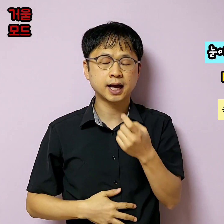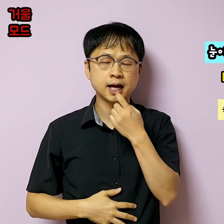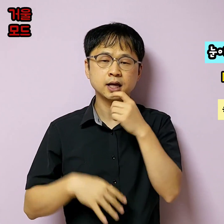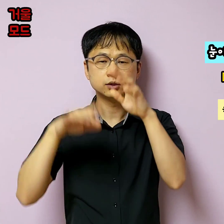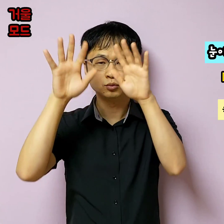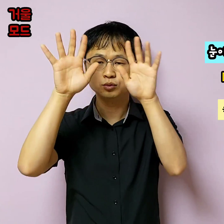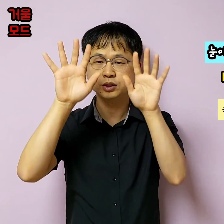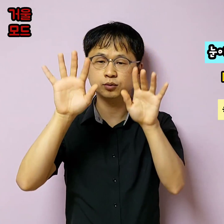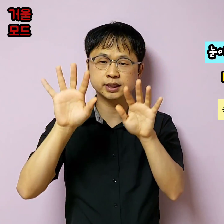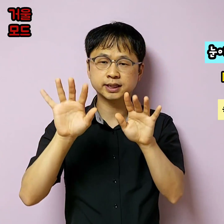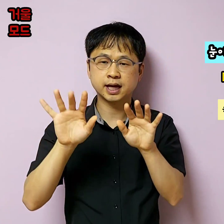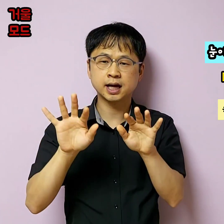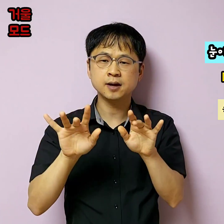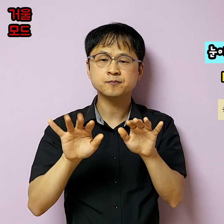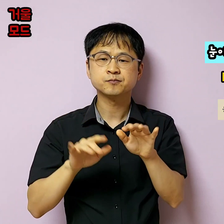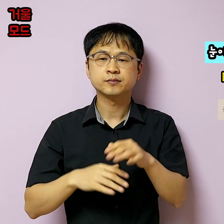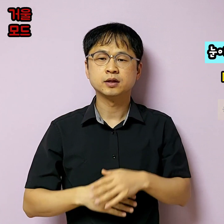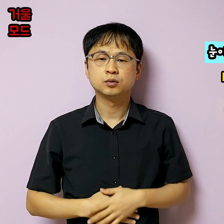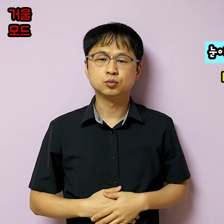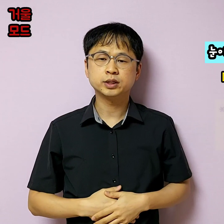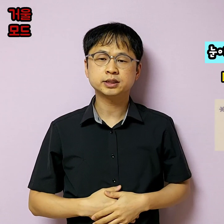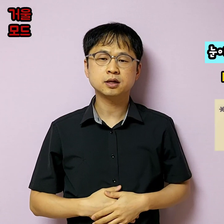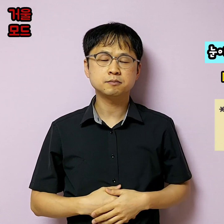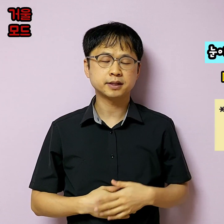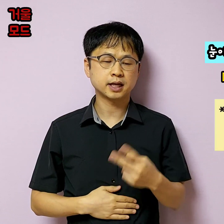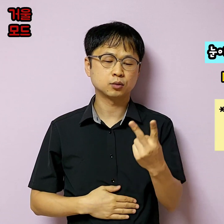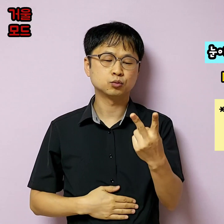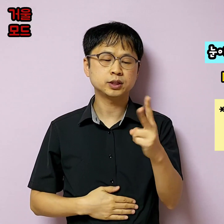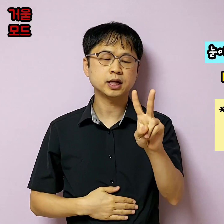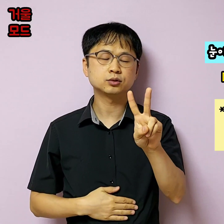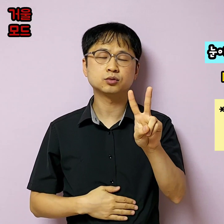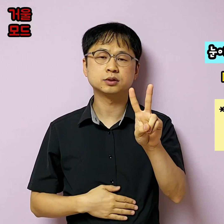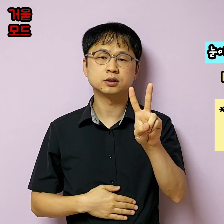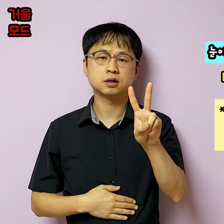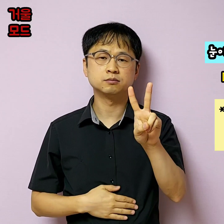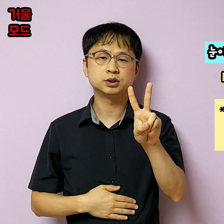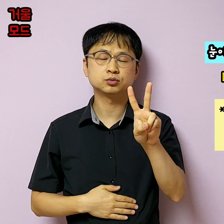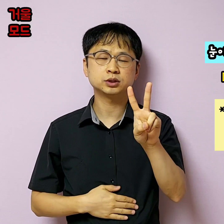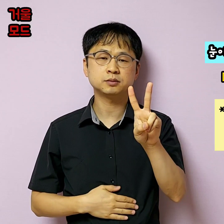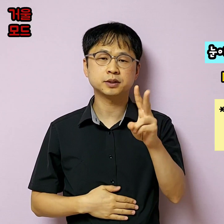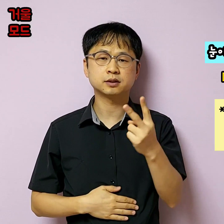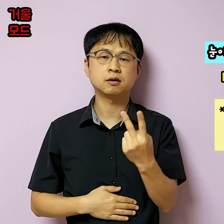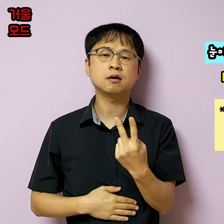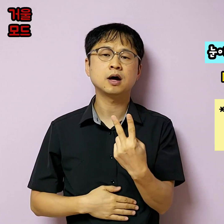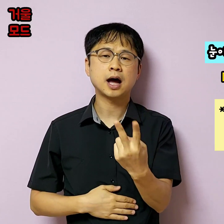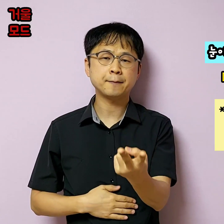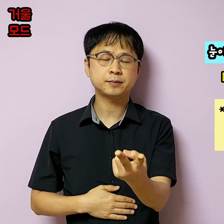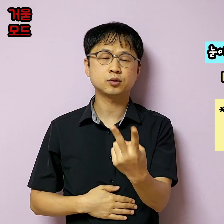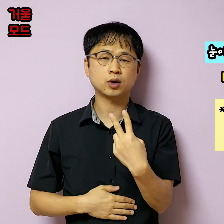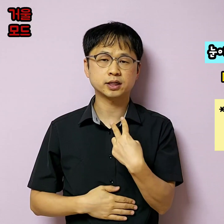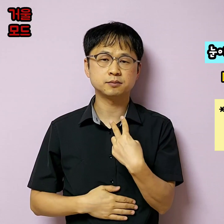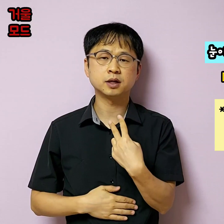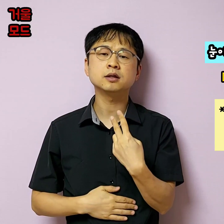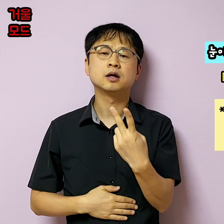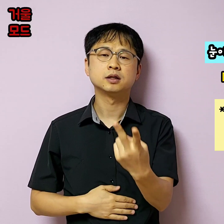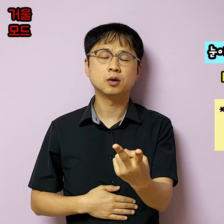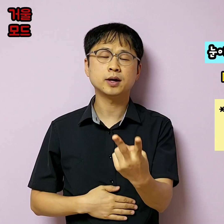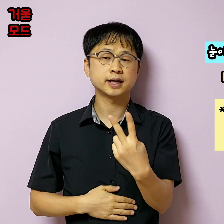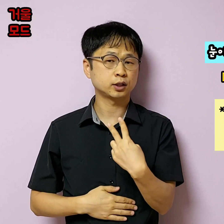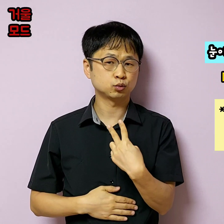수어입니다. 눈이 오잖아 우리 처음 만난, 우리라는 수어는 검지중지를 펴서 앞뒤로 가리키면 너와 나의 우리